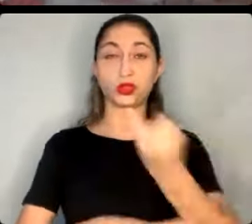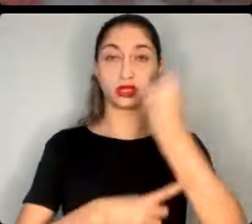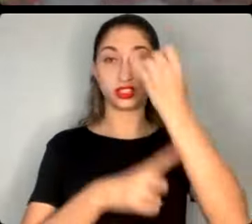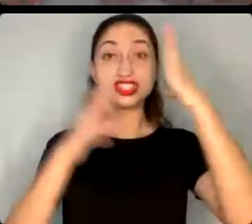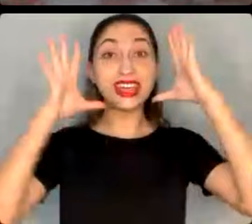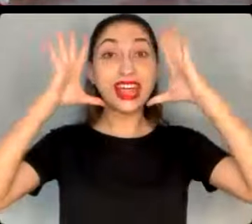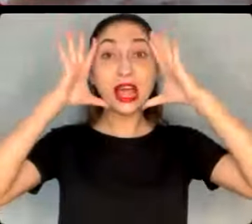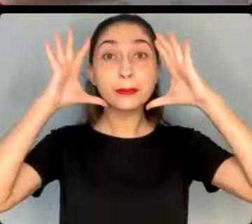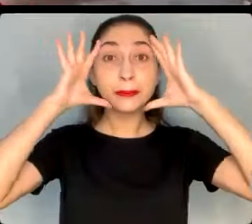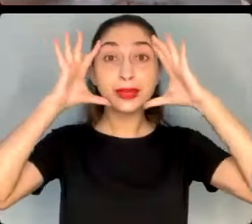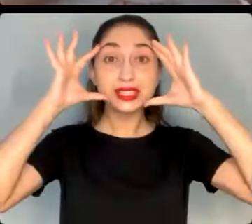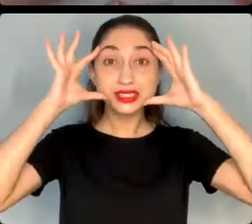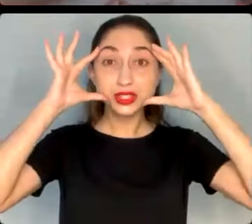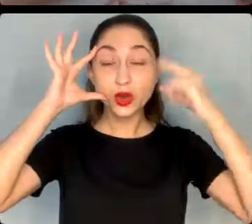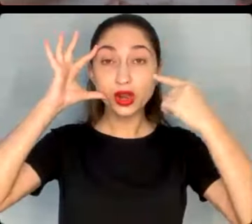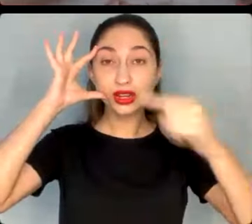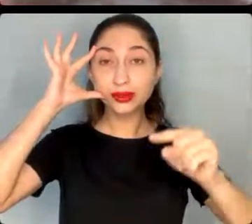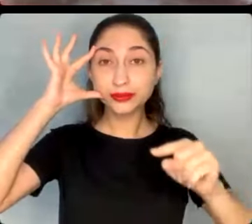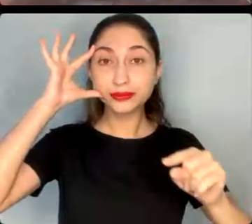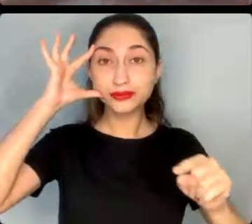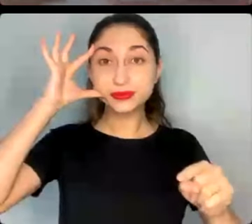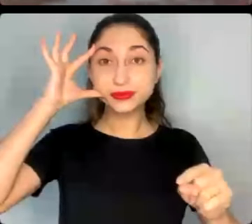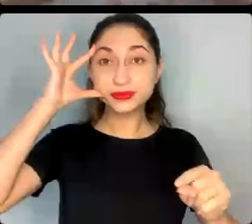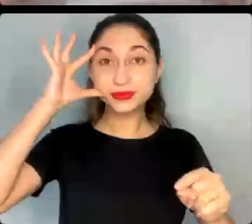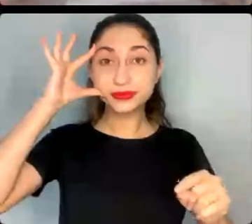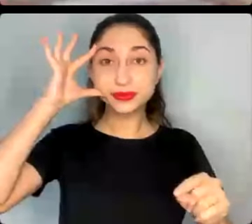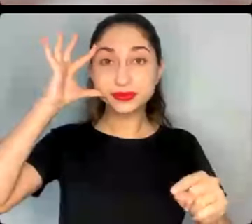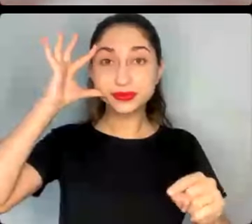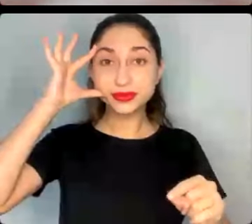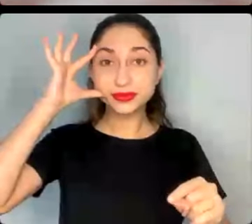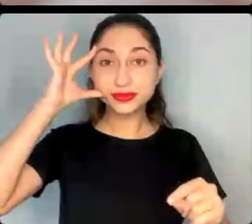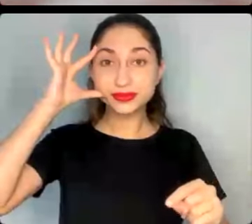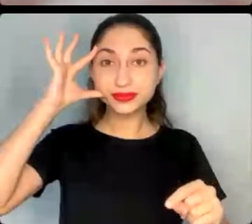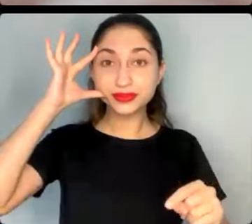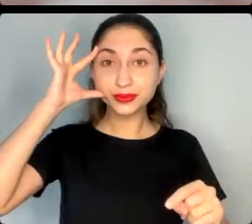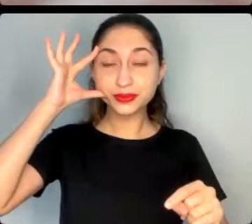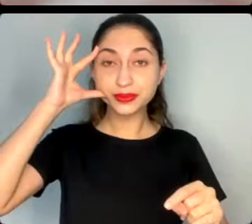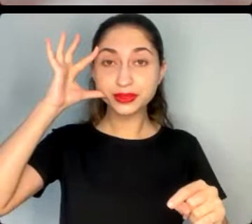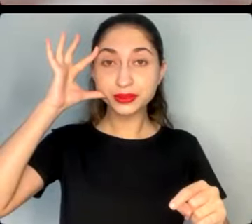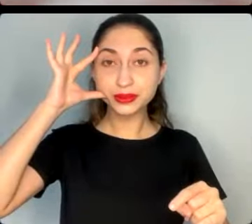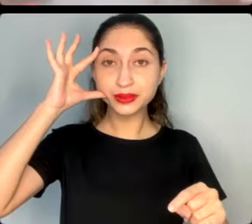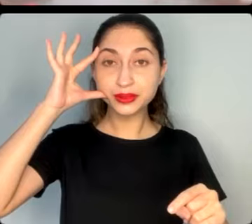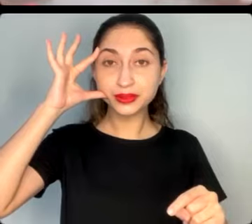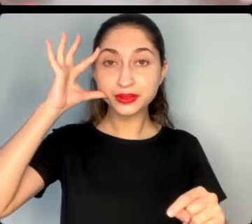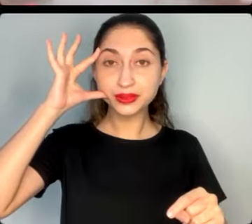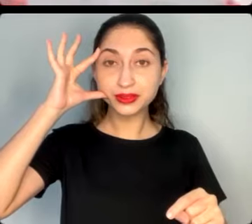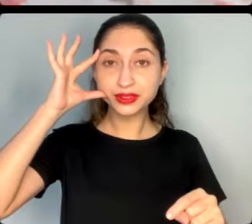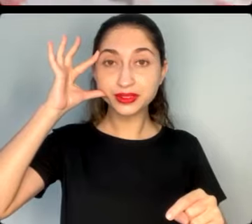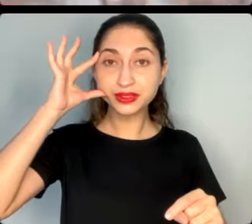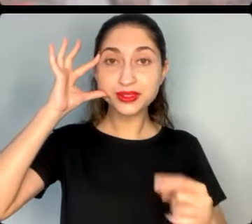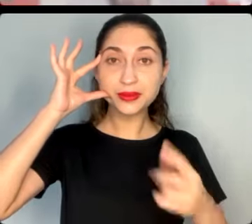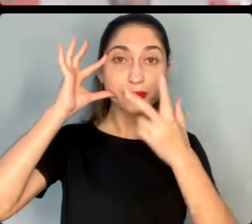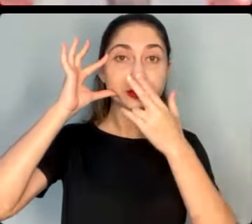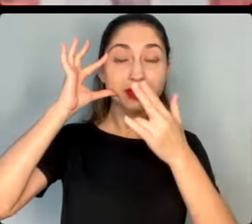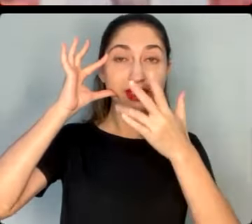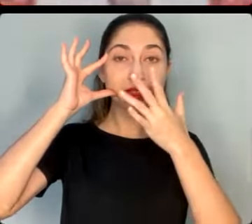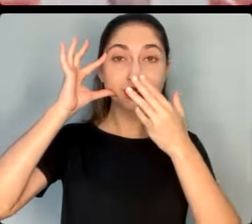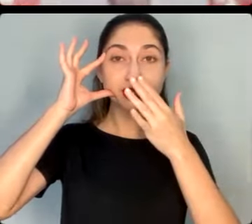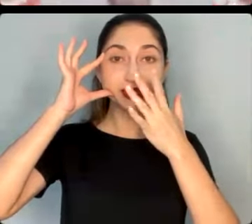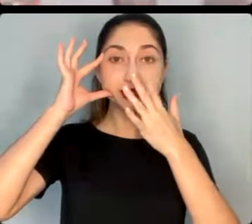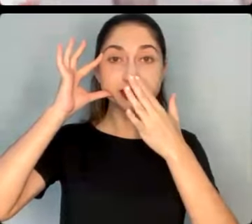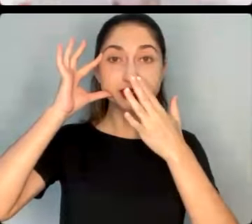ele funciona como se fosse um respirador, ele funciona como se fosse uma cunha, né, que expande as